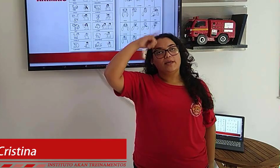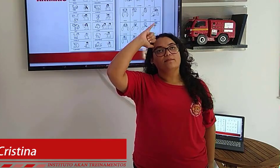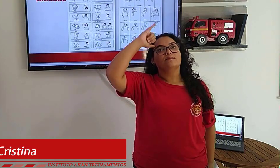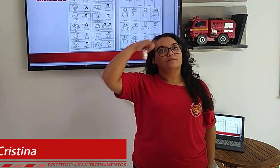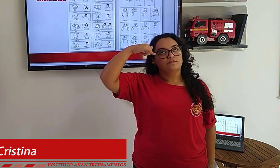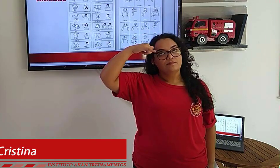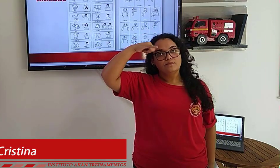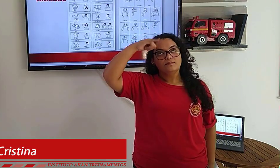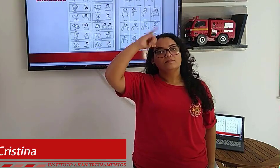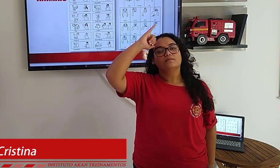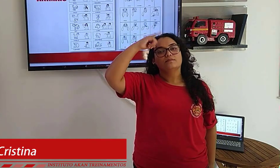Boi.